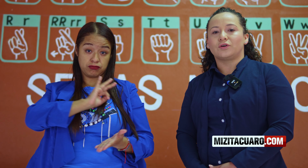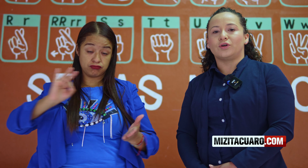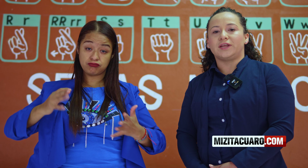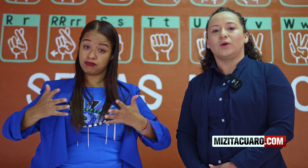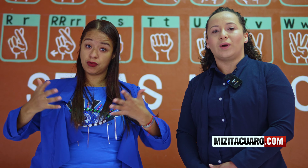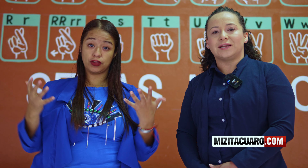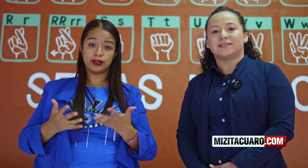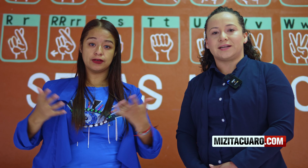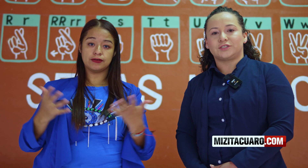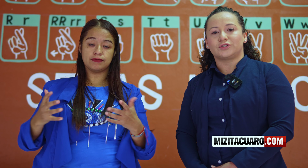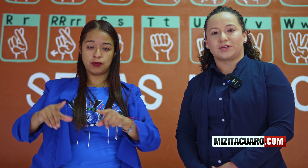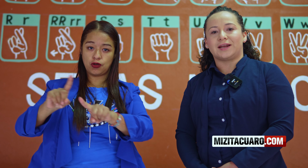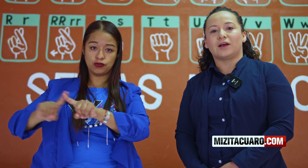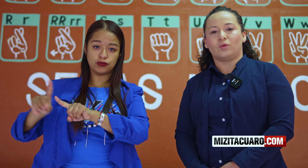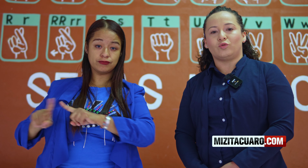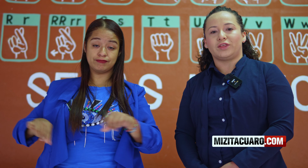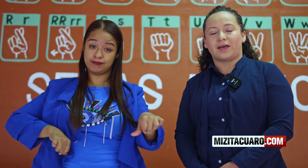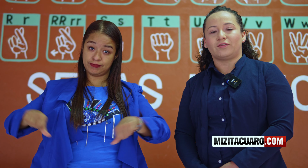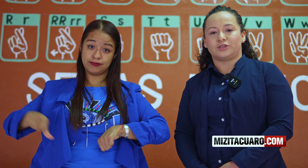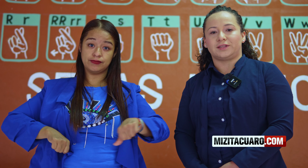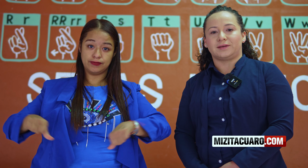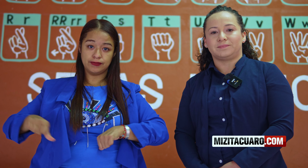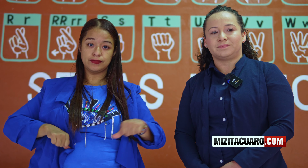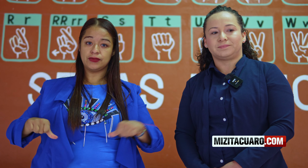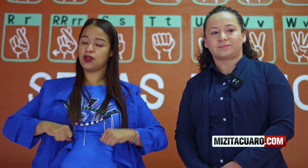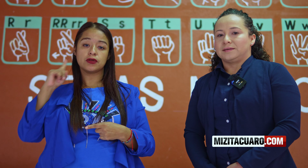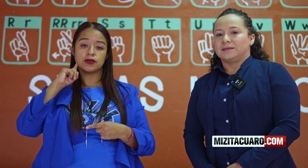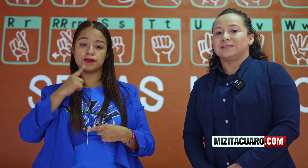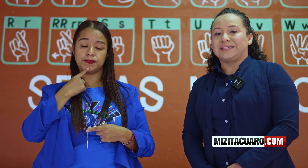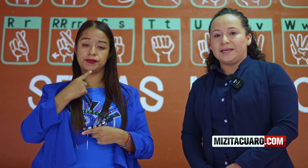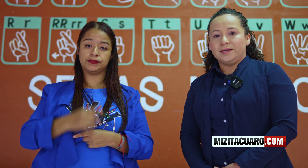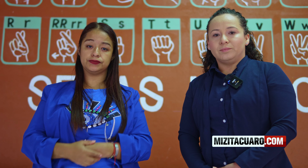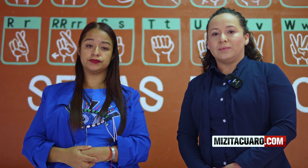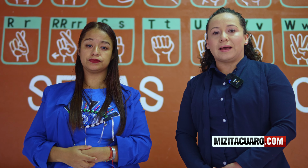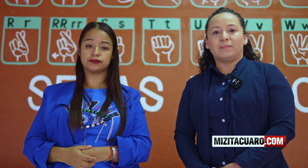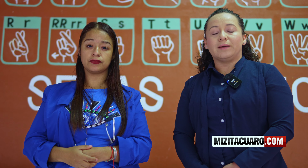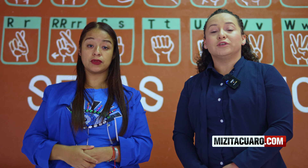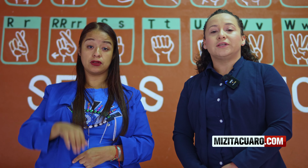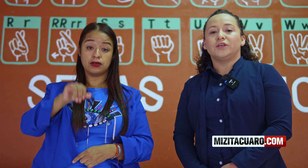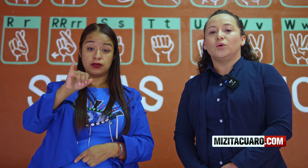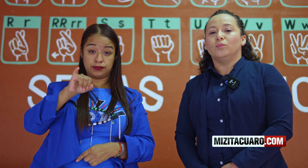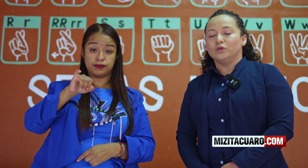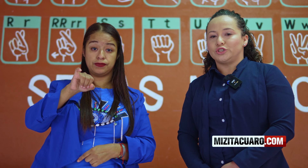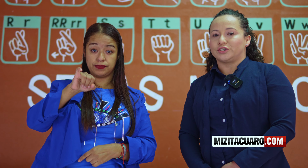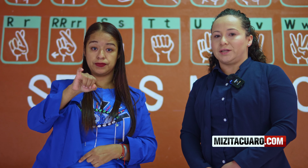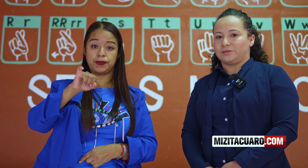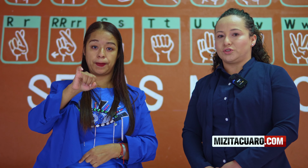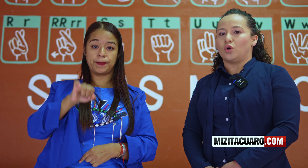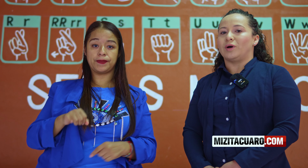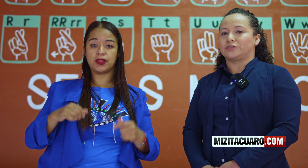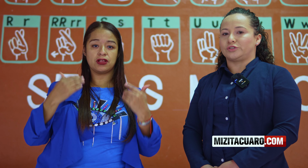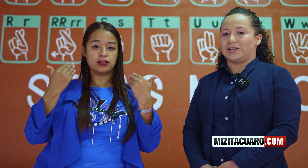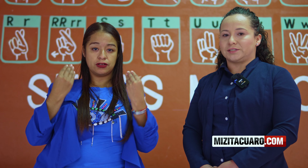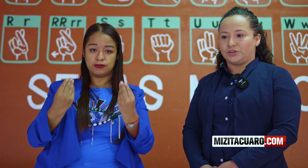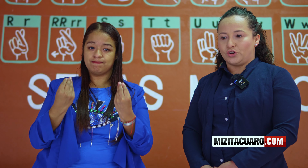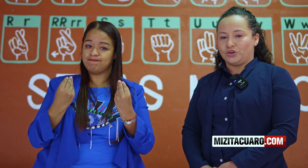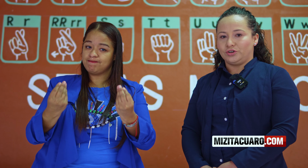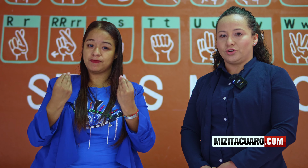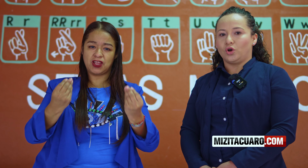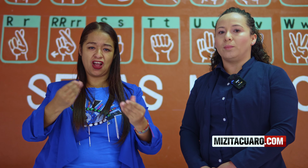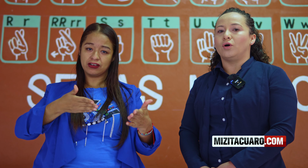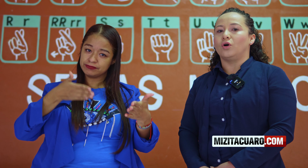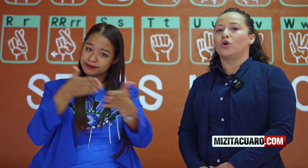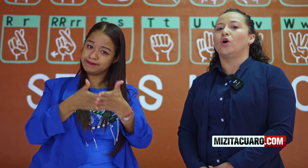personas con iguales derechos que la comunidad oyente. Sí, hemos tenido muchos retos como